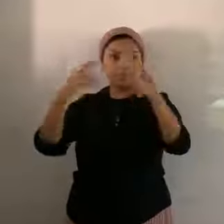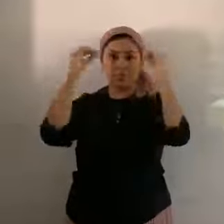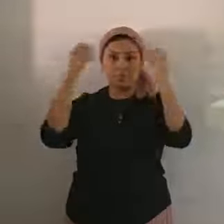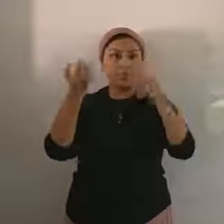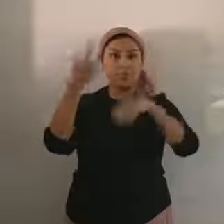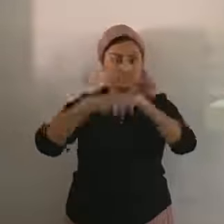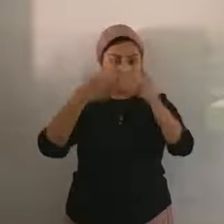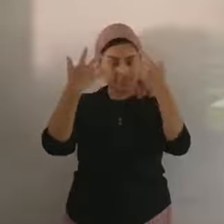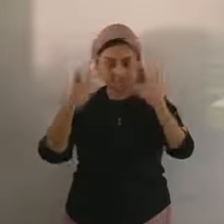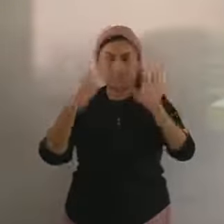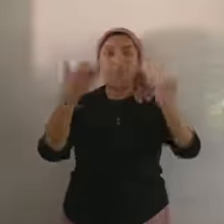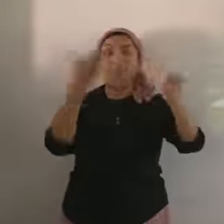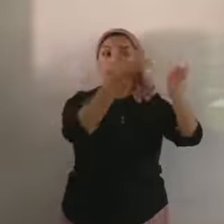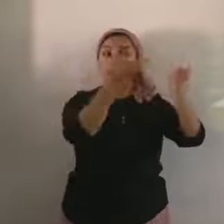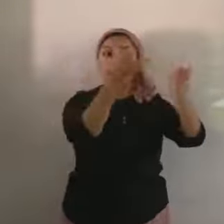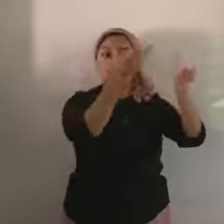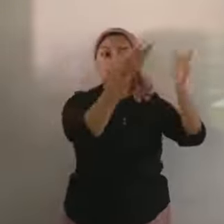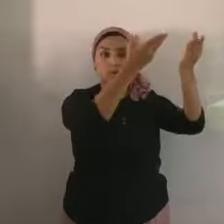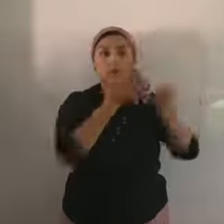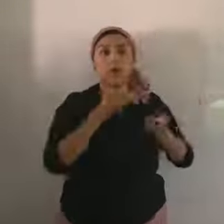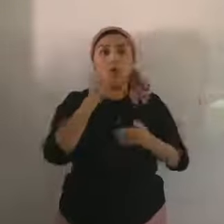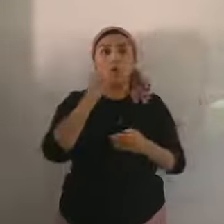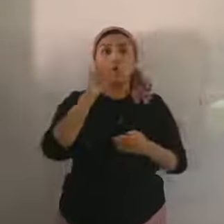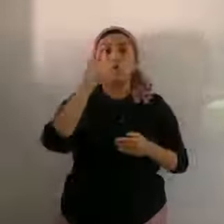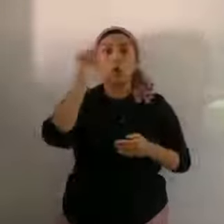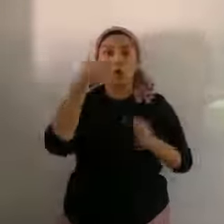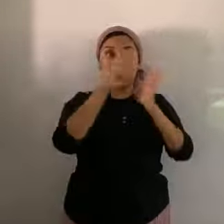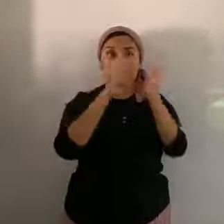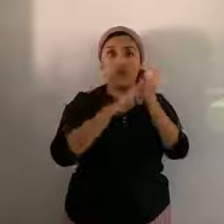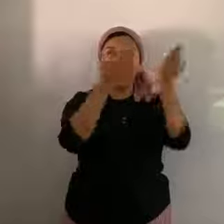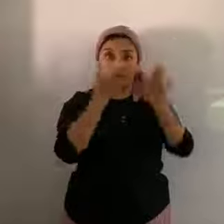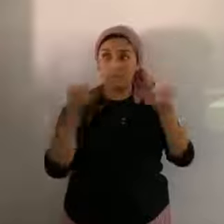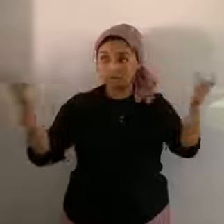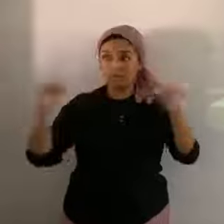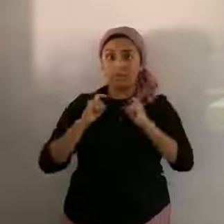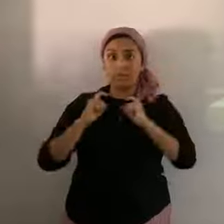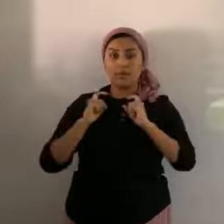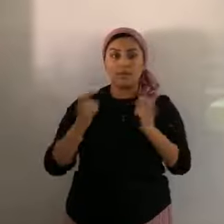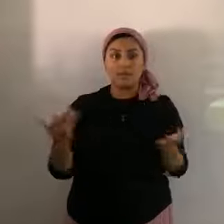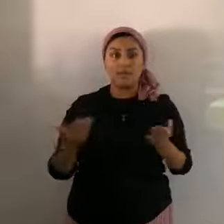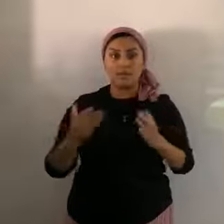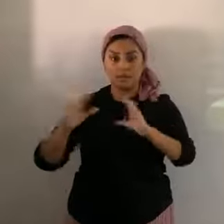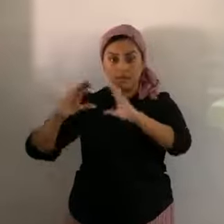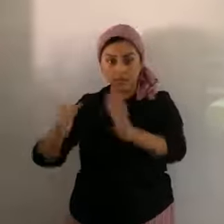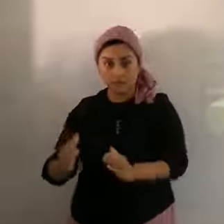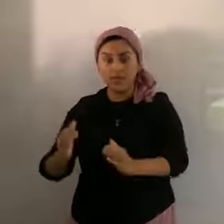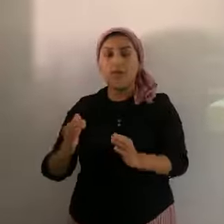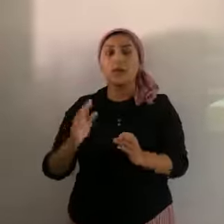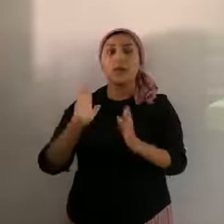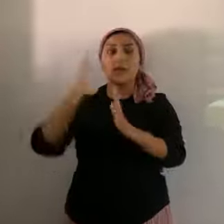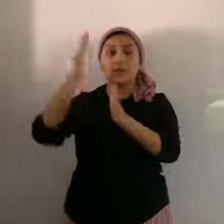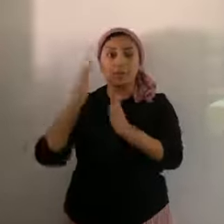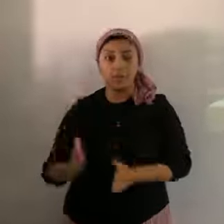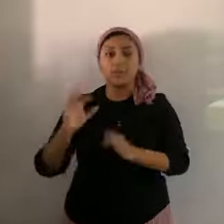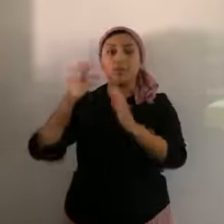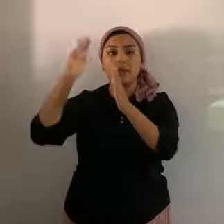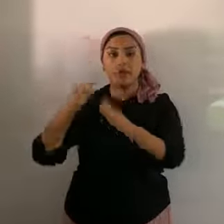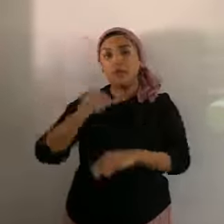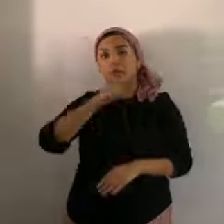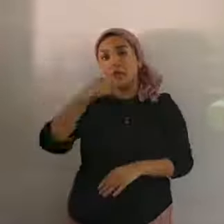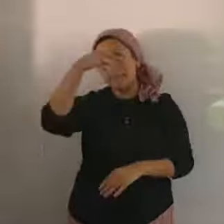veces. Él nos ha dado su Torah, Él nos puso una Keilah, Él puso un Roe, puso ancianos, ha levantado otros